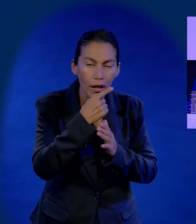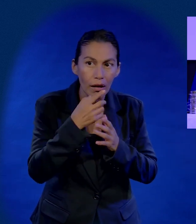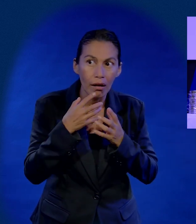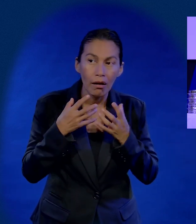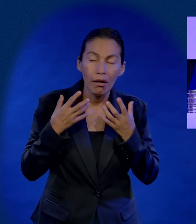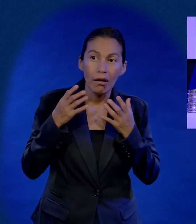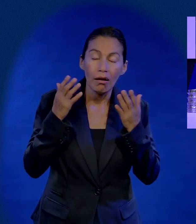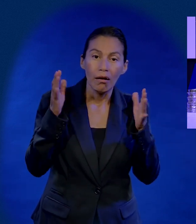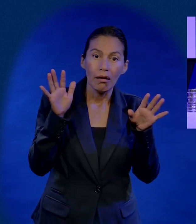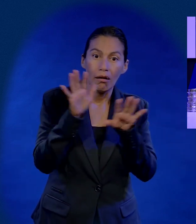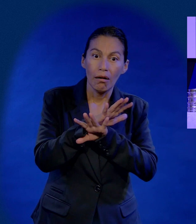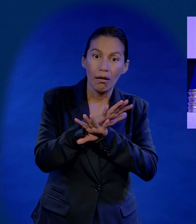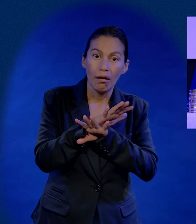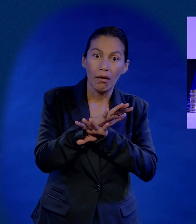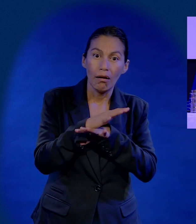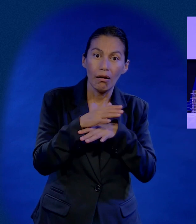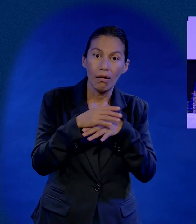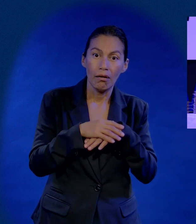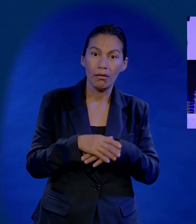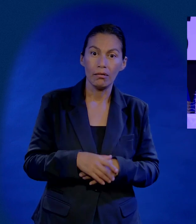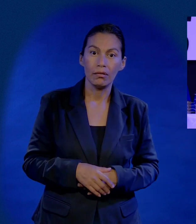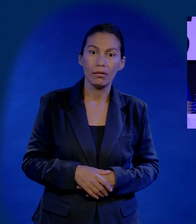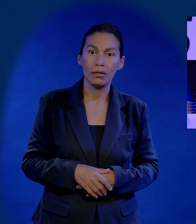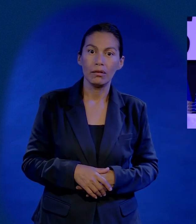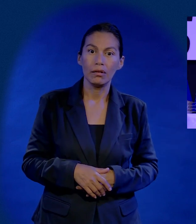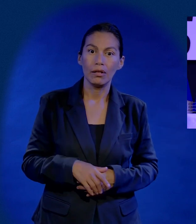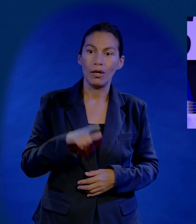algo en el oído, mi mamá cambia el rostro.